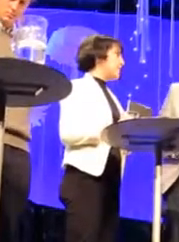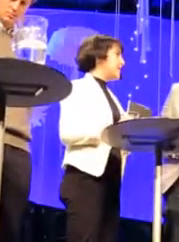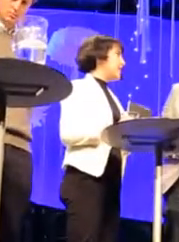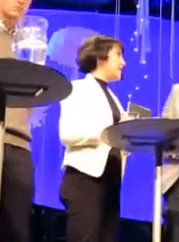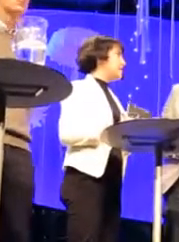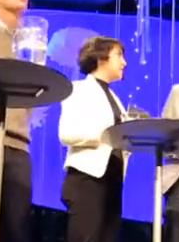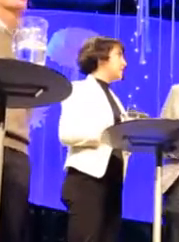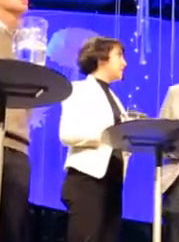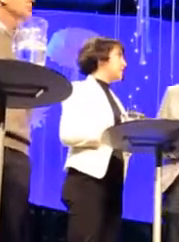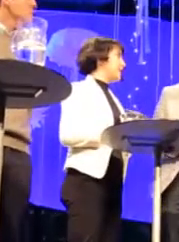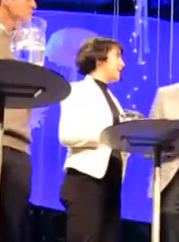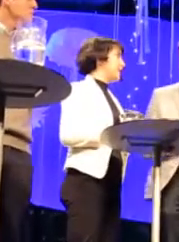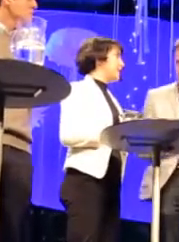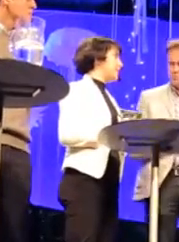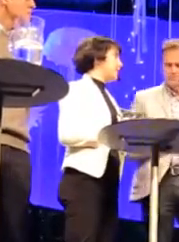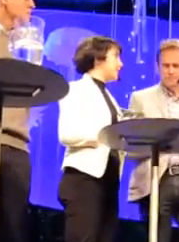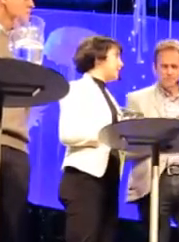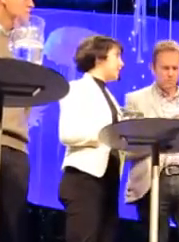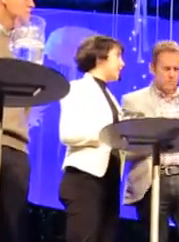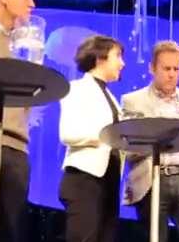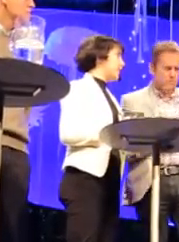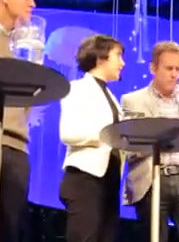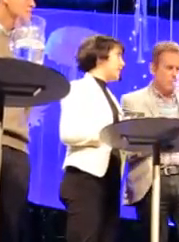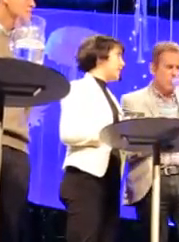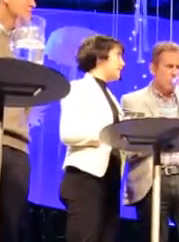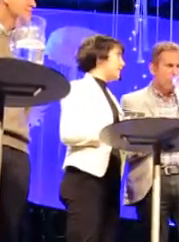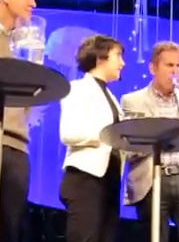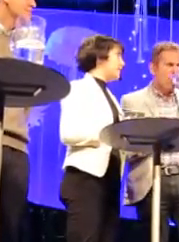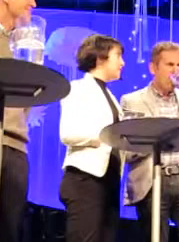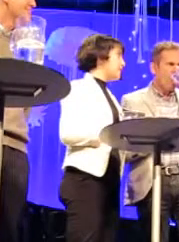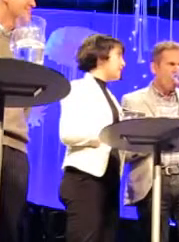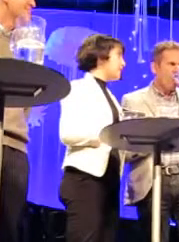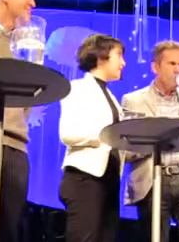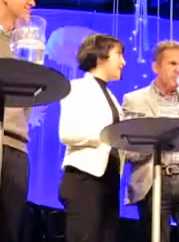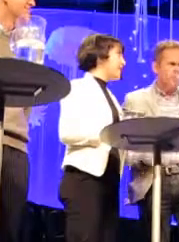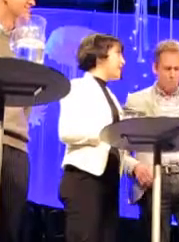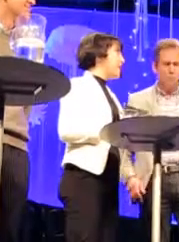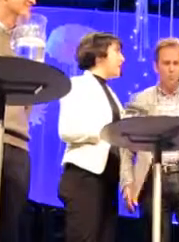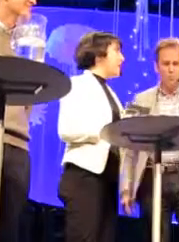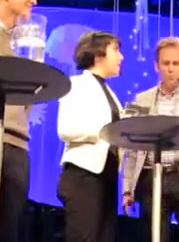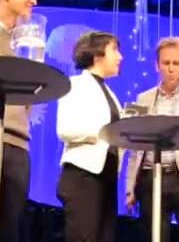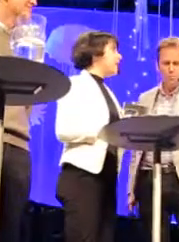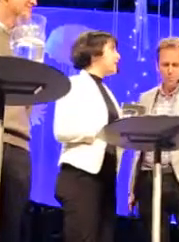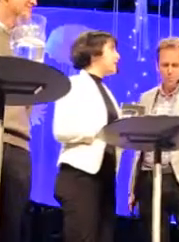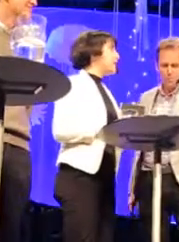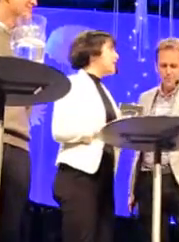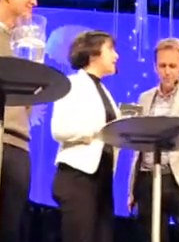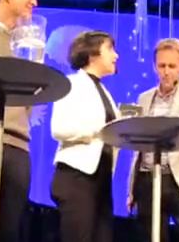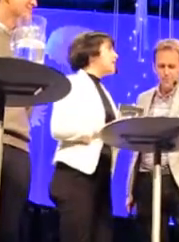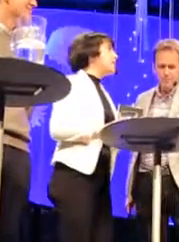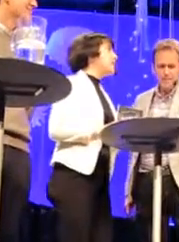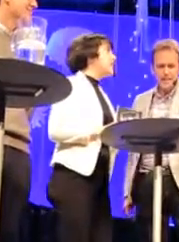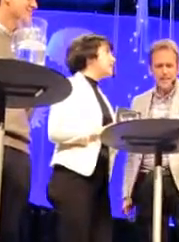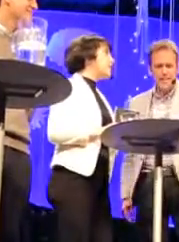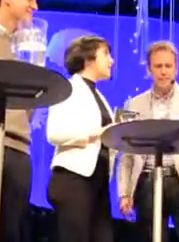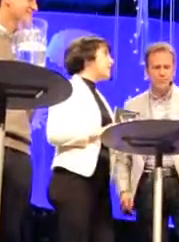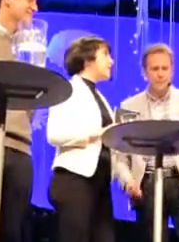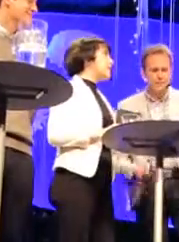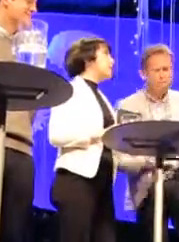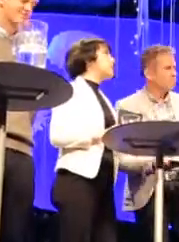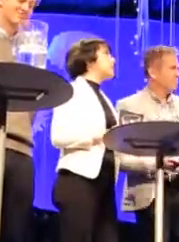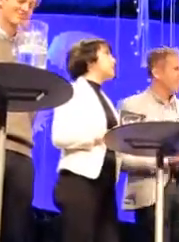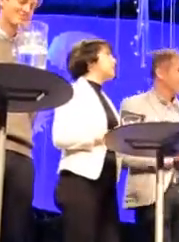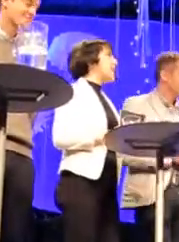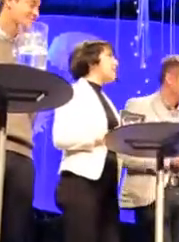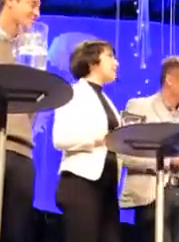så är det här ett guldögonblick ni aldrig får tillbaka igen i era liv. Ska vi säga så? Fantastiskt. Okej. Ni får en minut